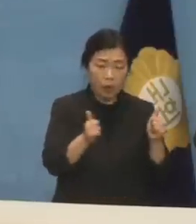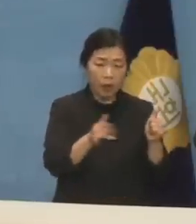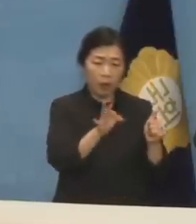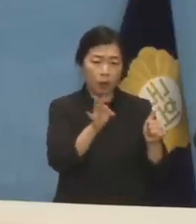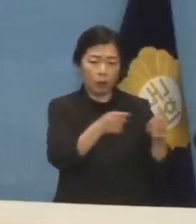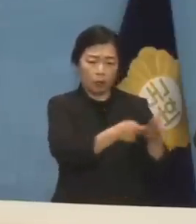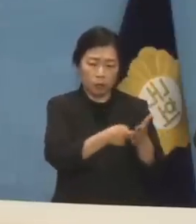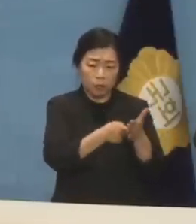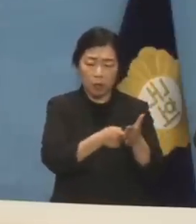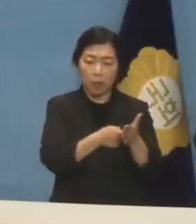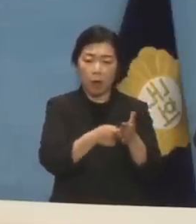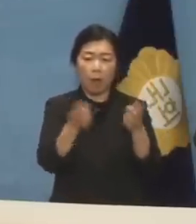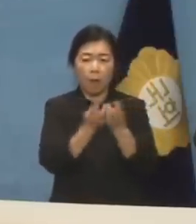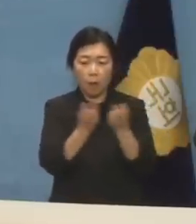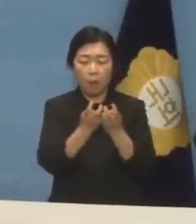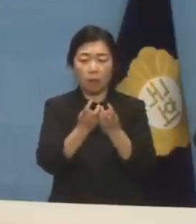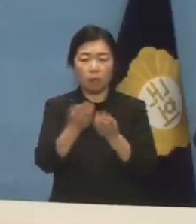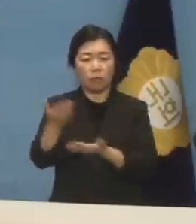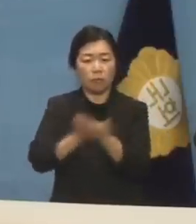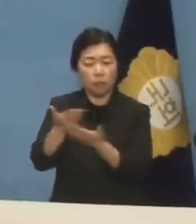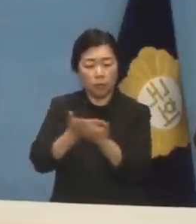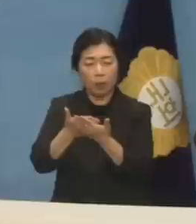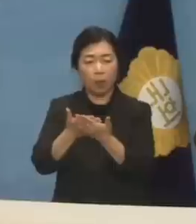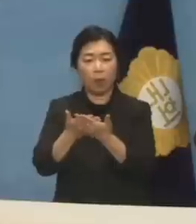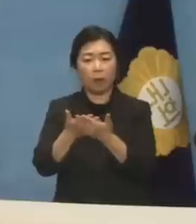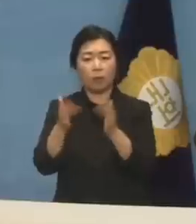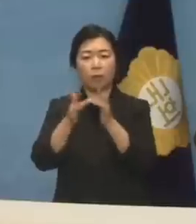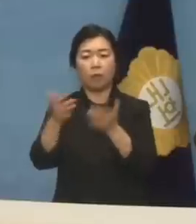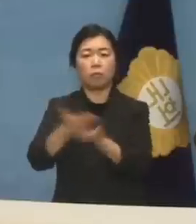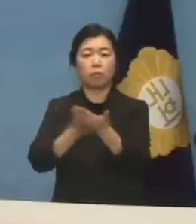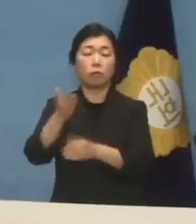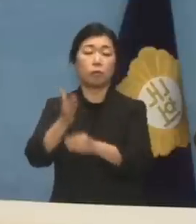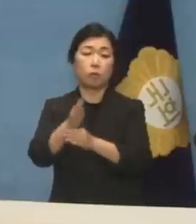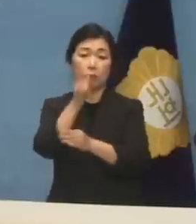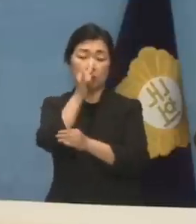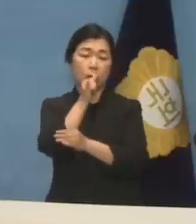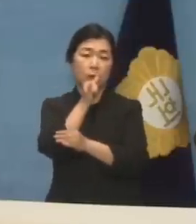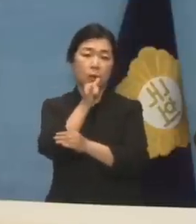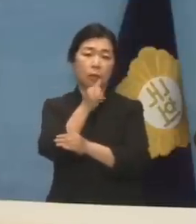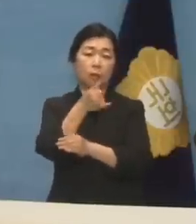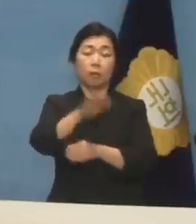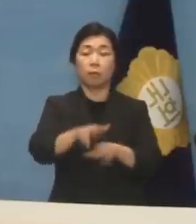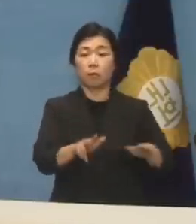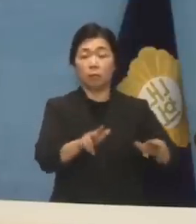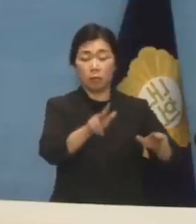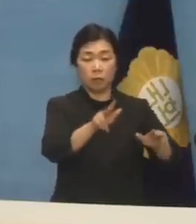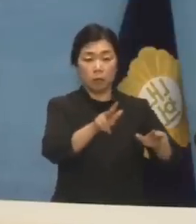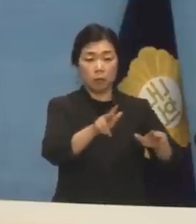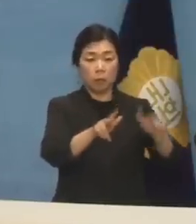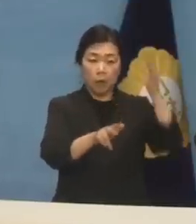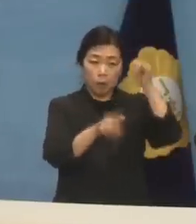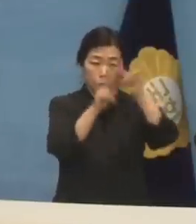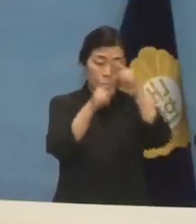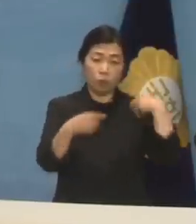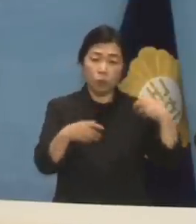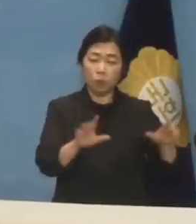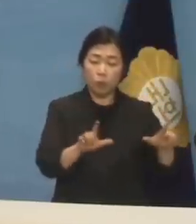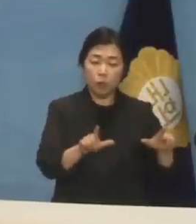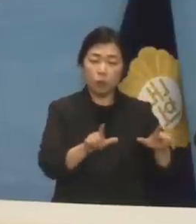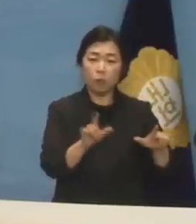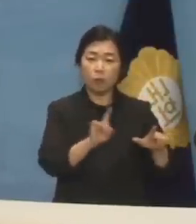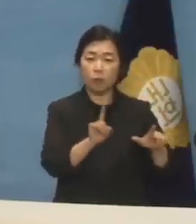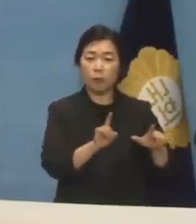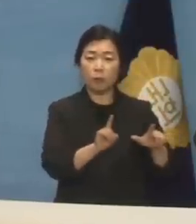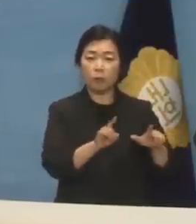돈 쓰는 사람들을 혼내는 그런 생존 전략을 취하고 있는데 이 정권이 하는 것은 절대로 추경도 안